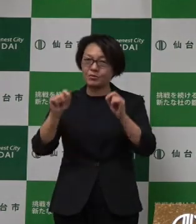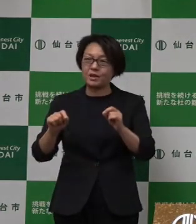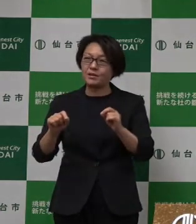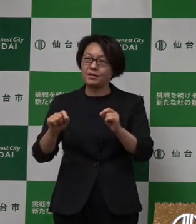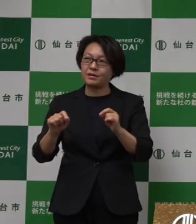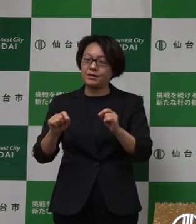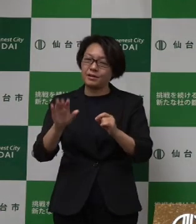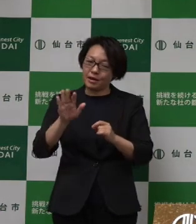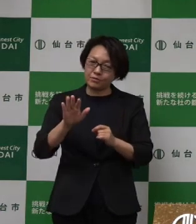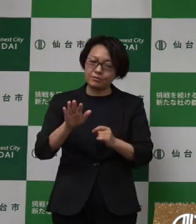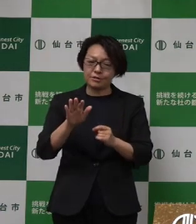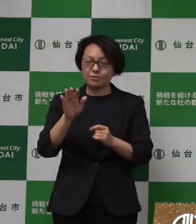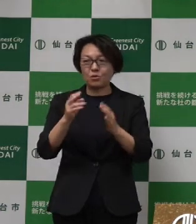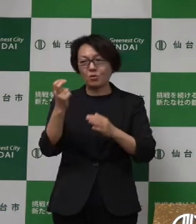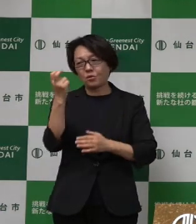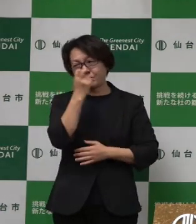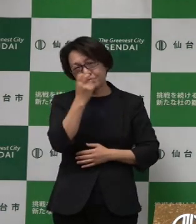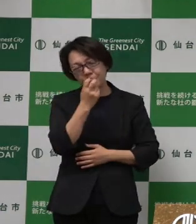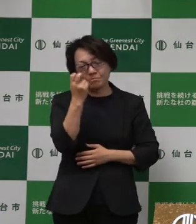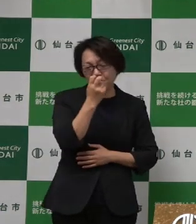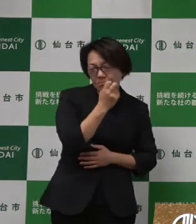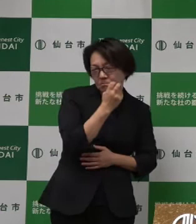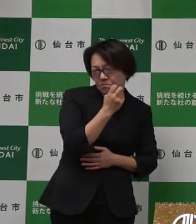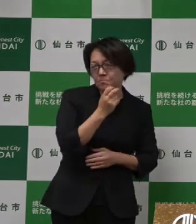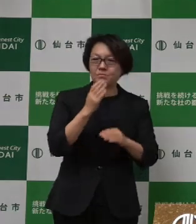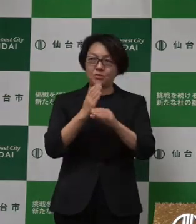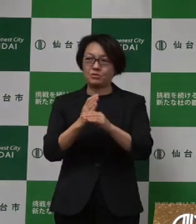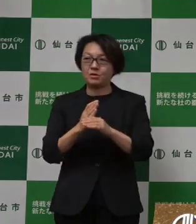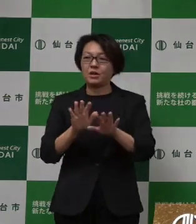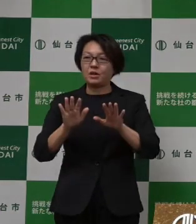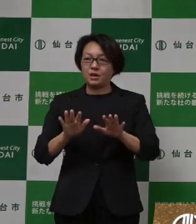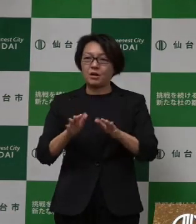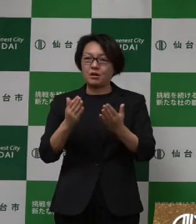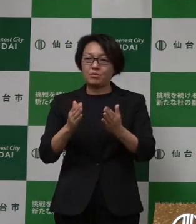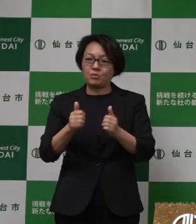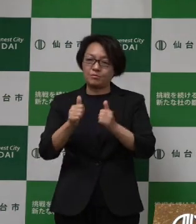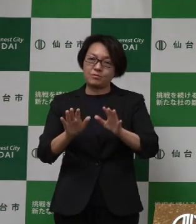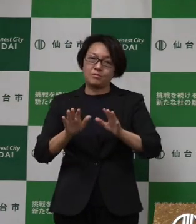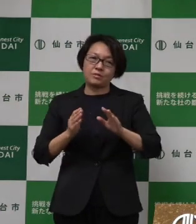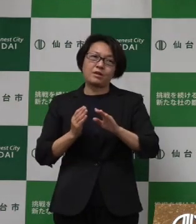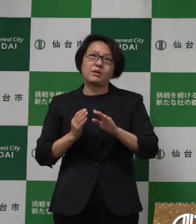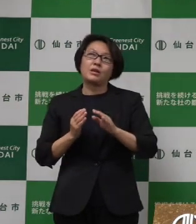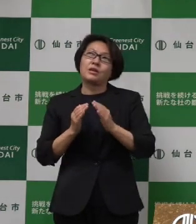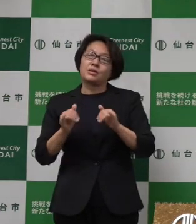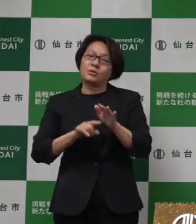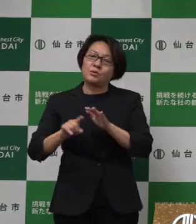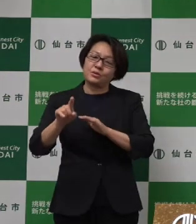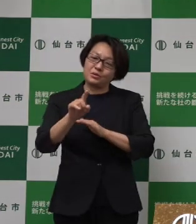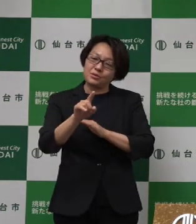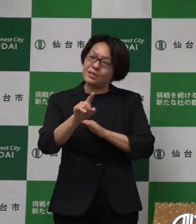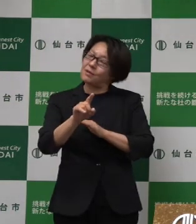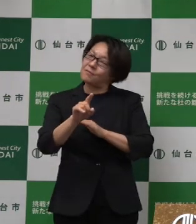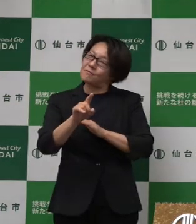からだろうと思います。今のところ、受験生を優先接種ということは考えてはおらない